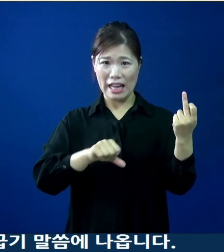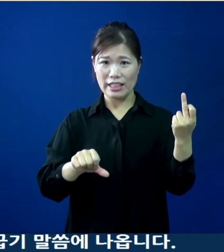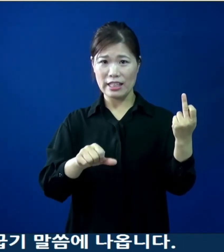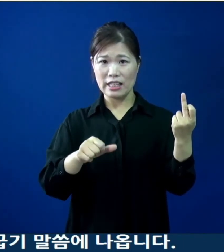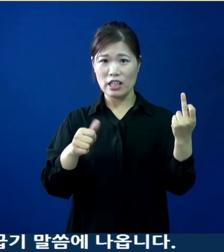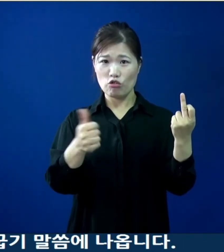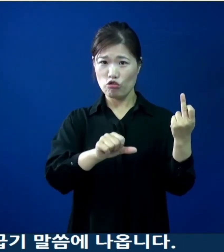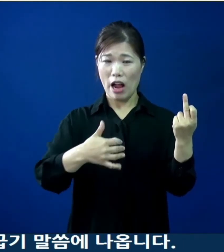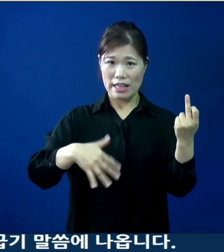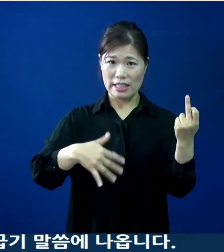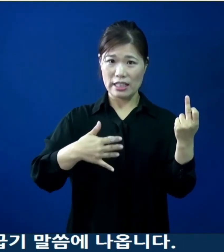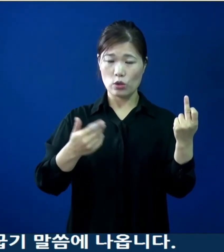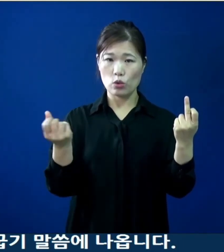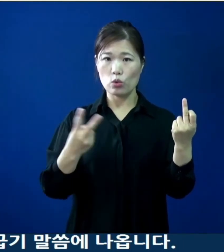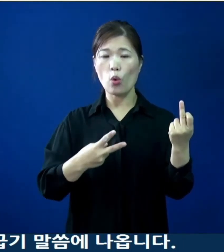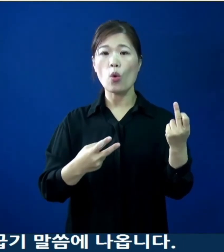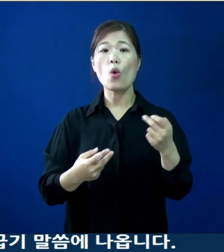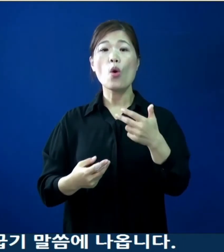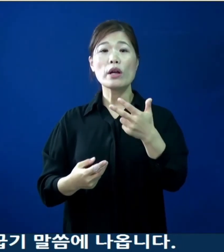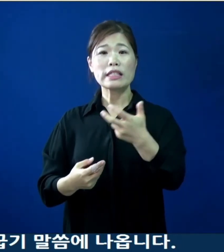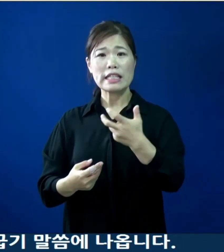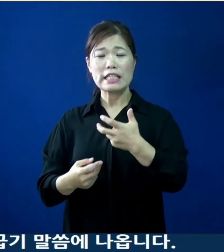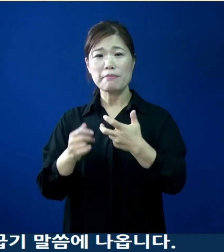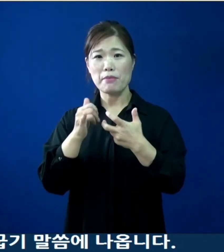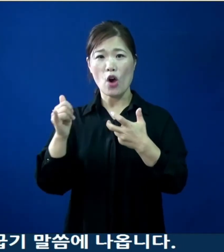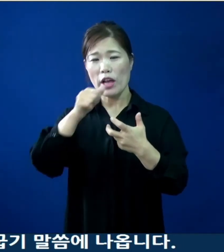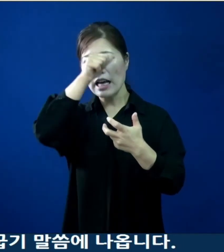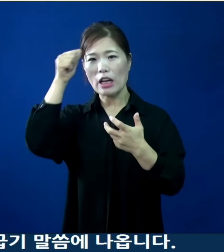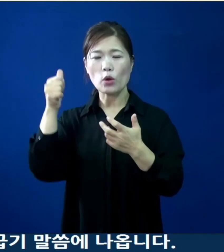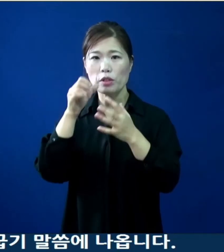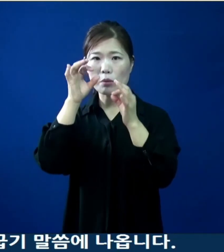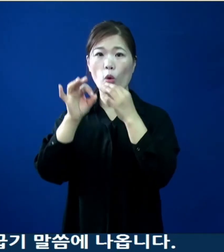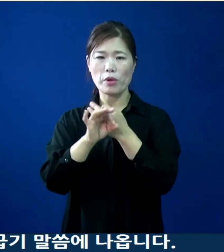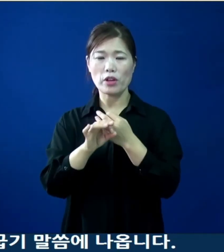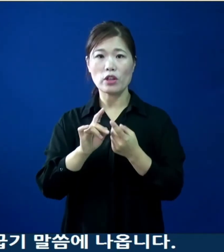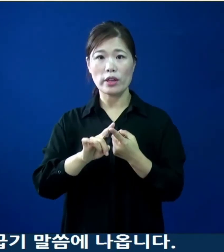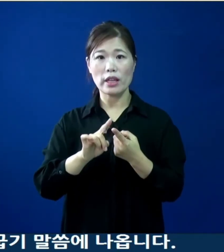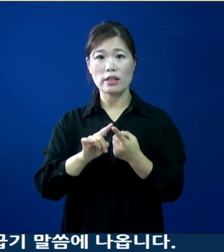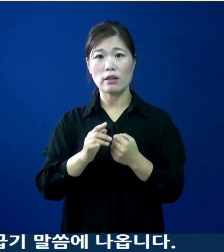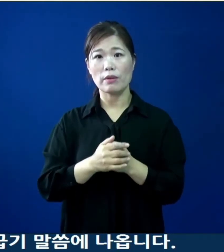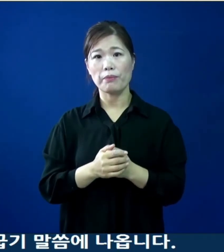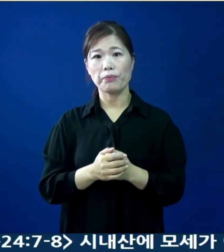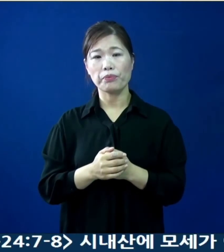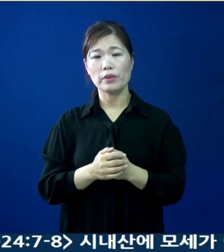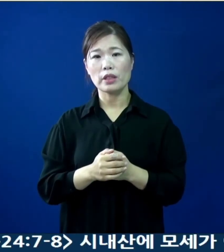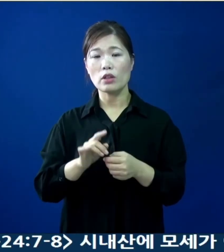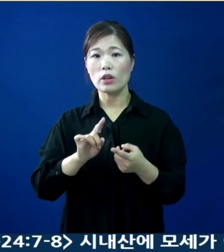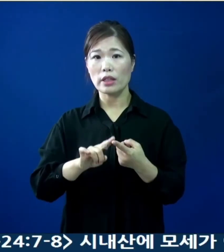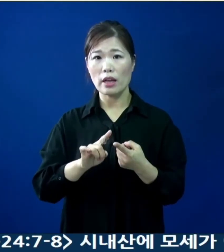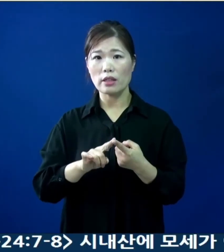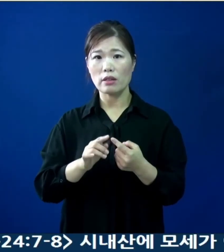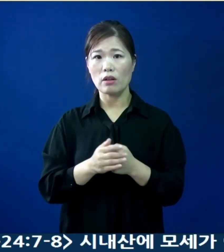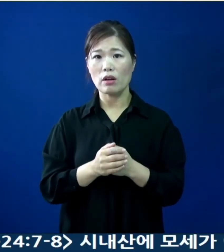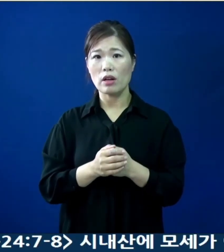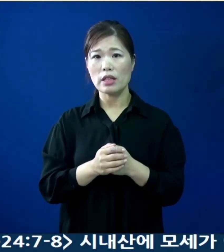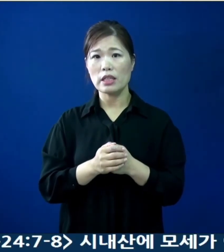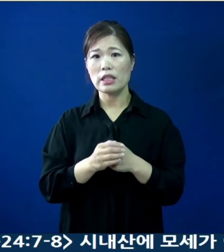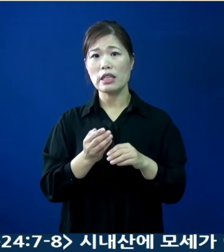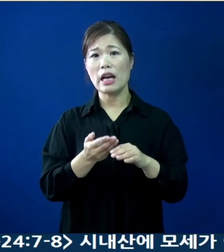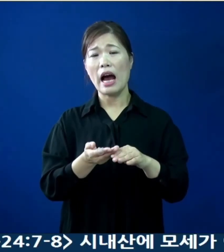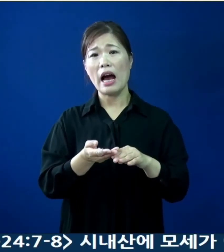70명의 장로님들을 특별히 세워서 회중들은 시내산 아래에 있게 하고 이들과 함께 중턱에